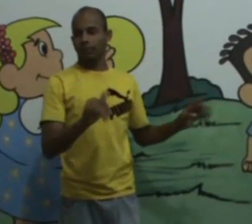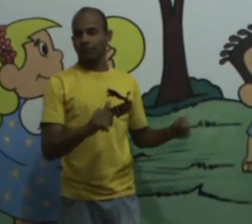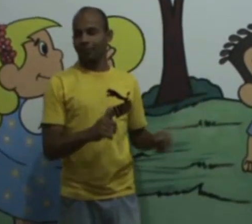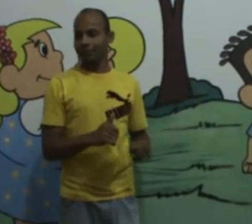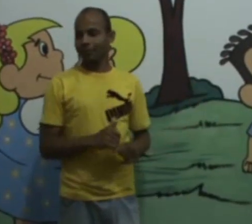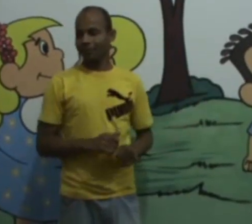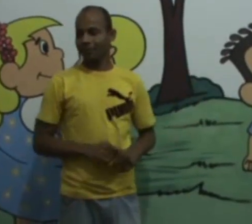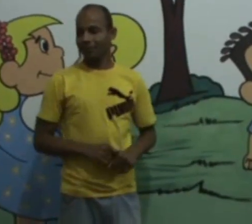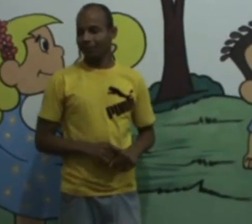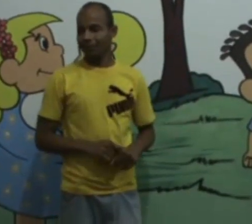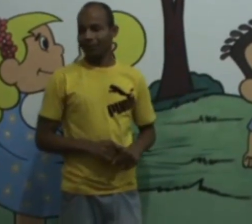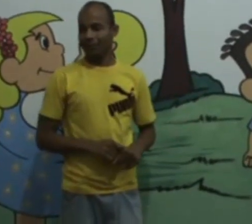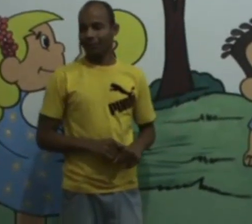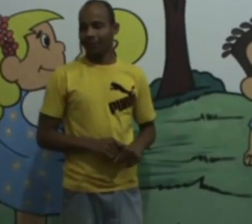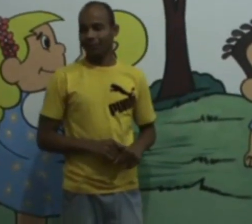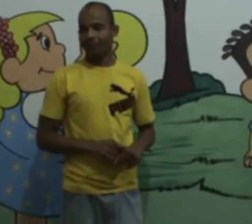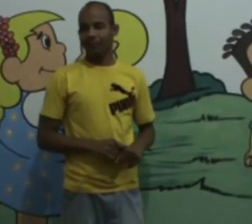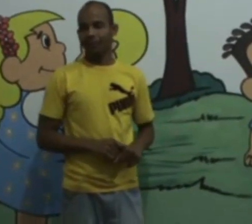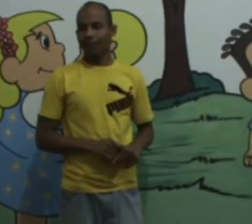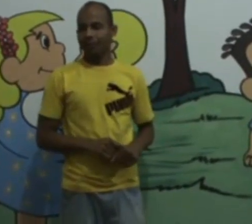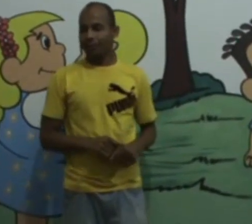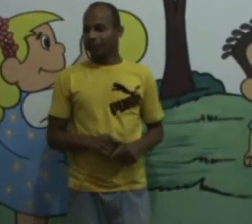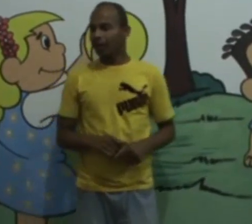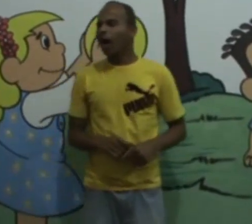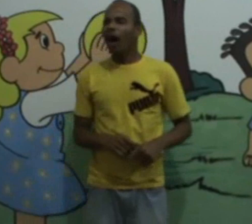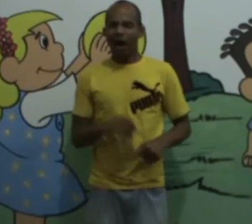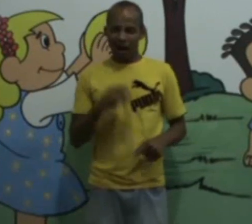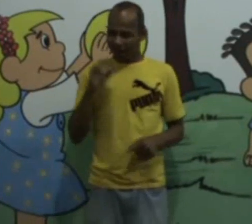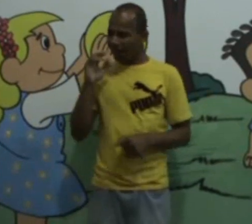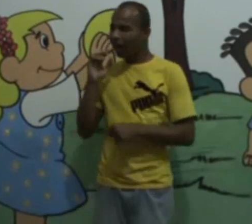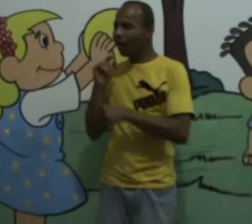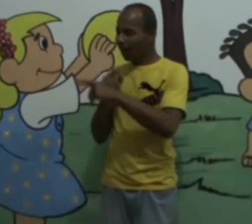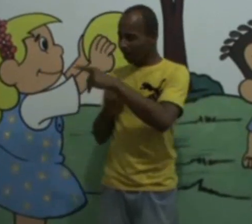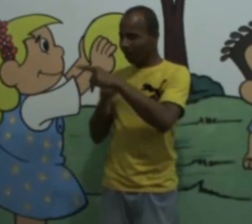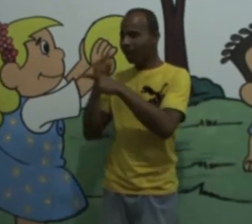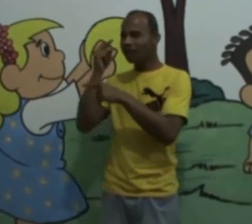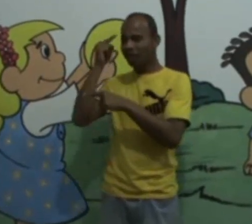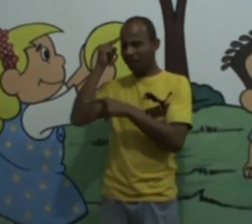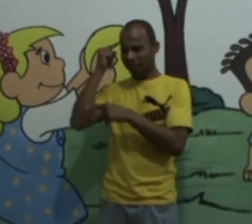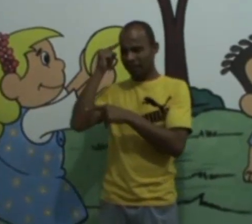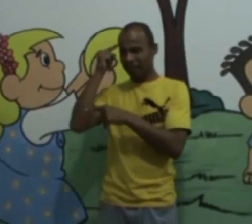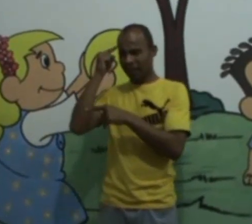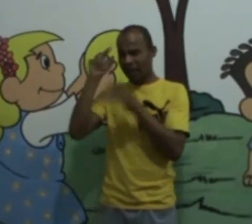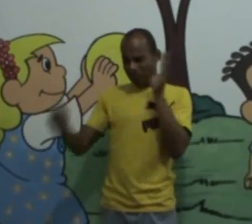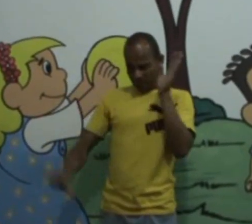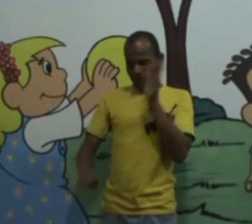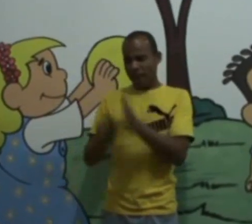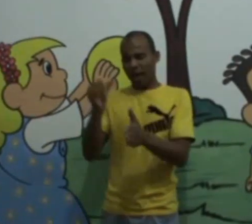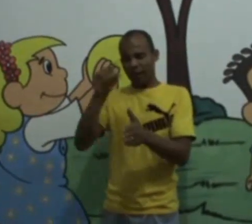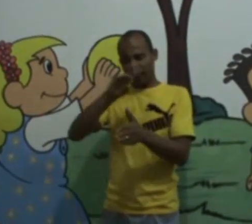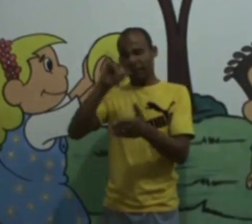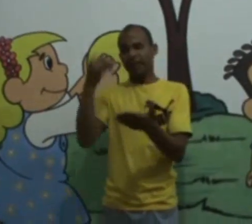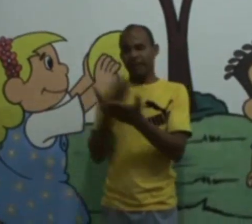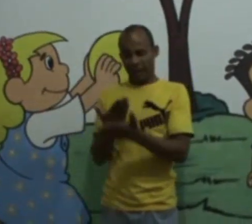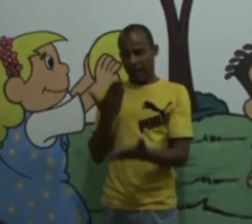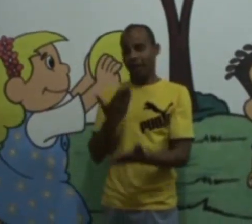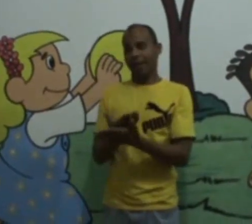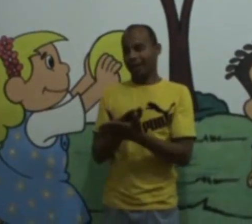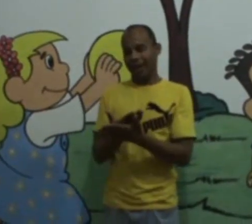esperar mais. Na certa, ela estava pensando que no primeiro dia de aula